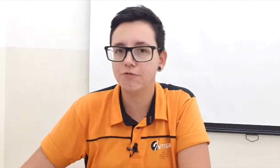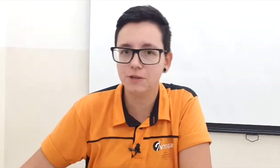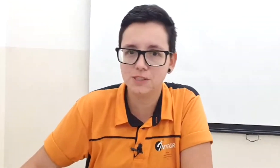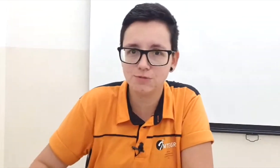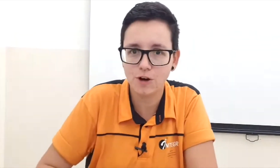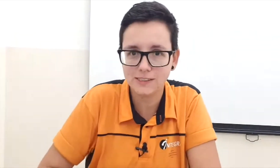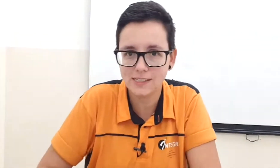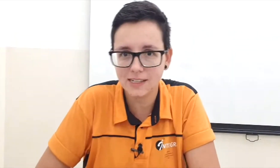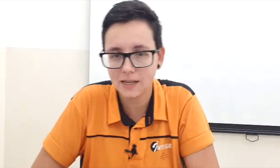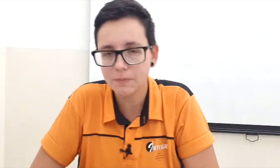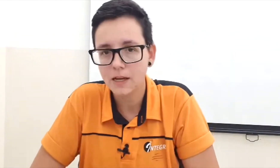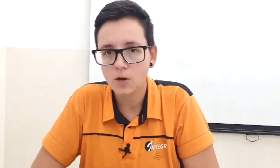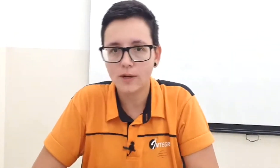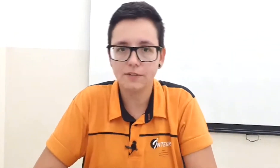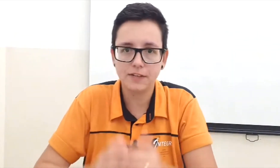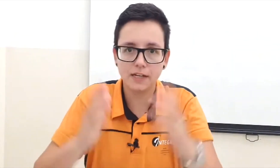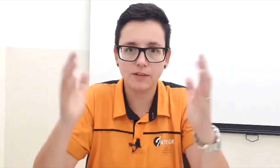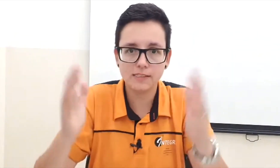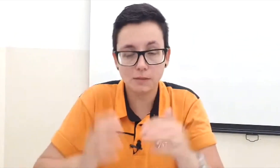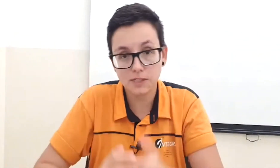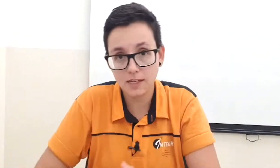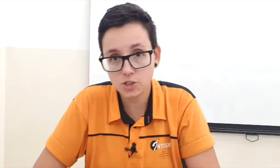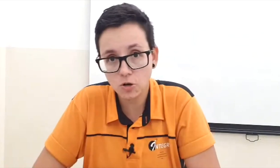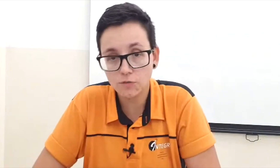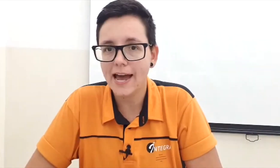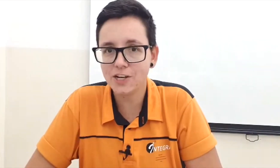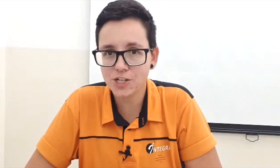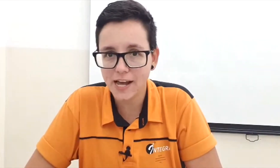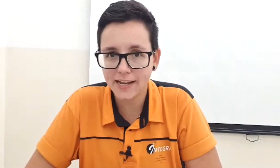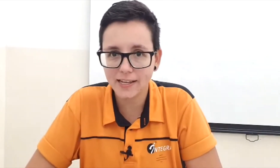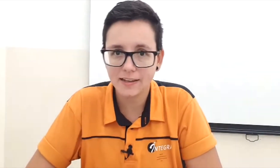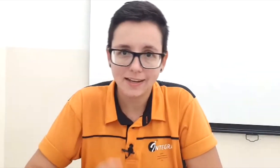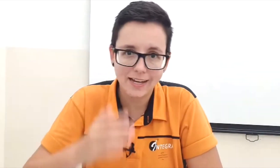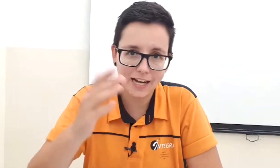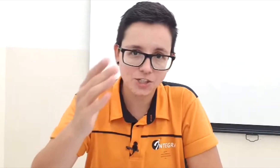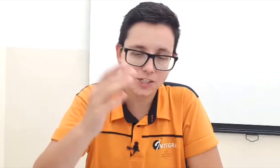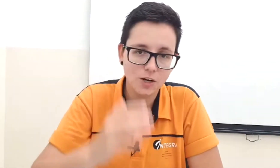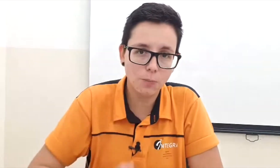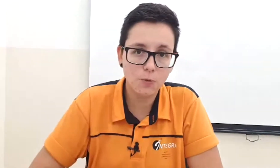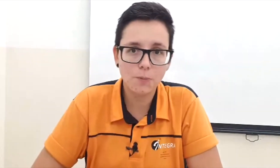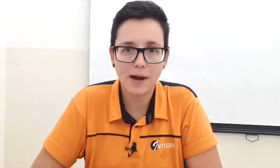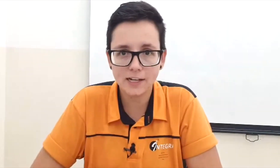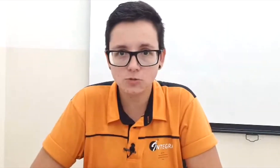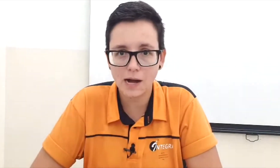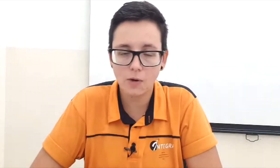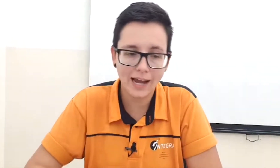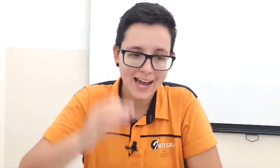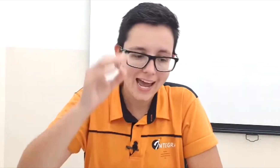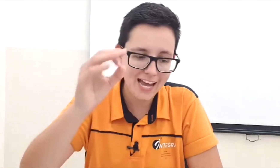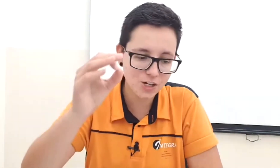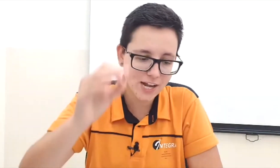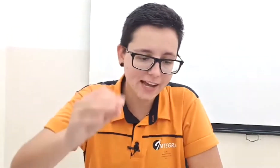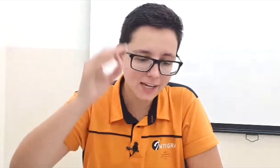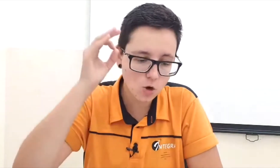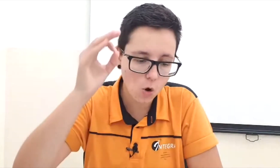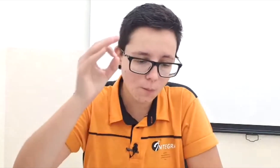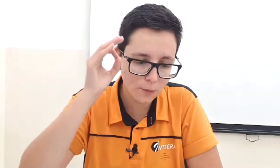firmes e fortes aqui. Quarta-feira que vem estamos aqui de novo. Hashtag gratidão por mais uma aula. Hashtag